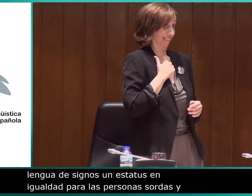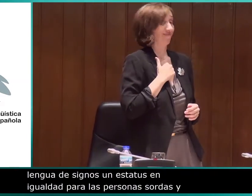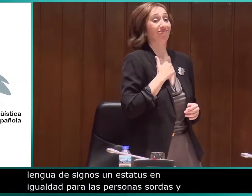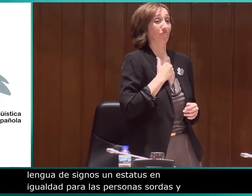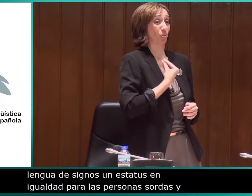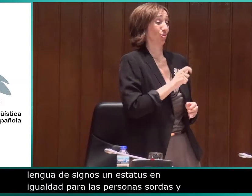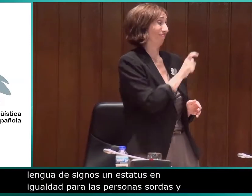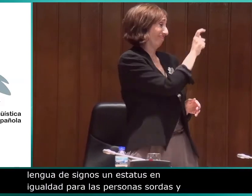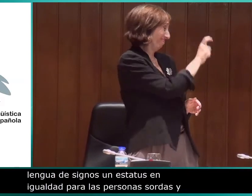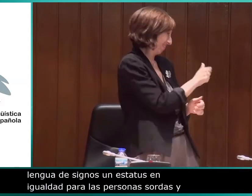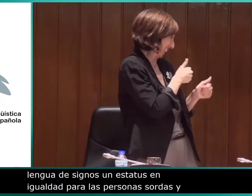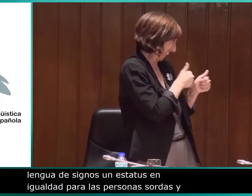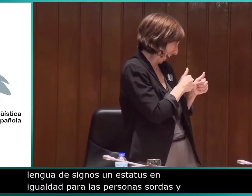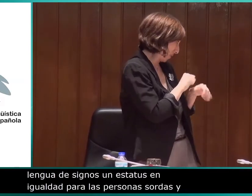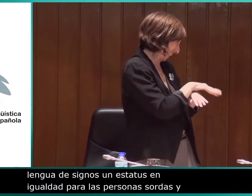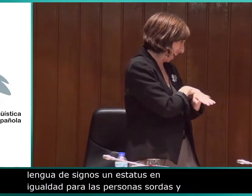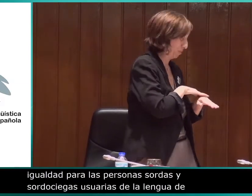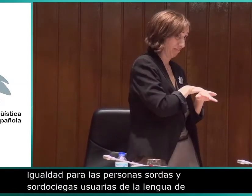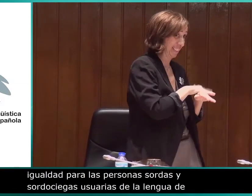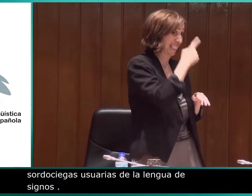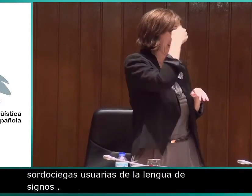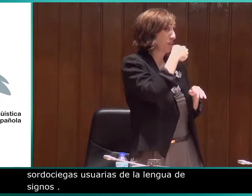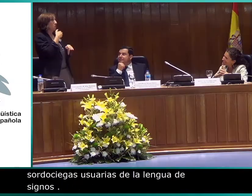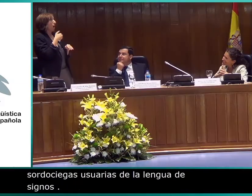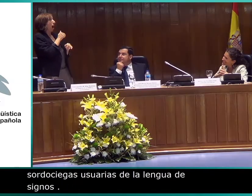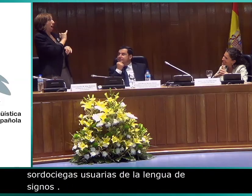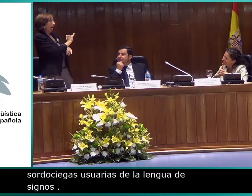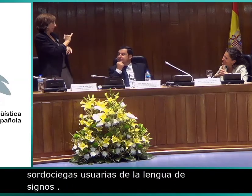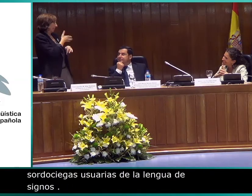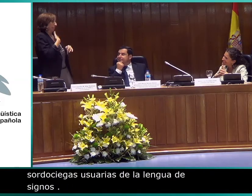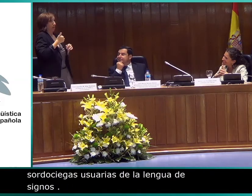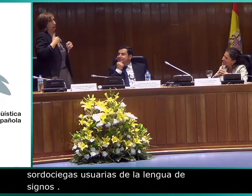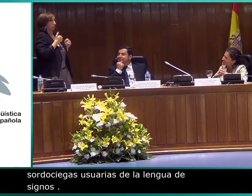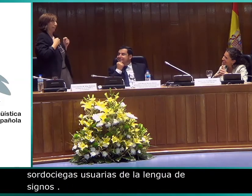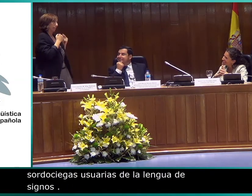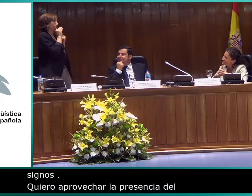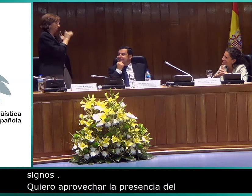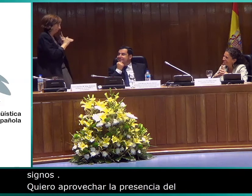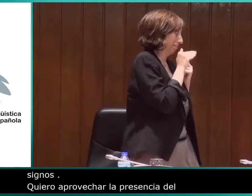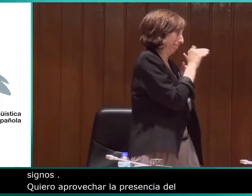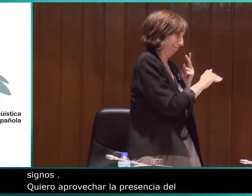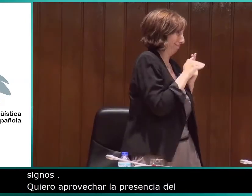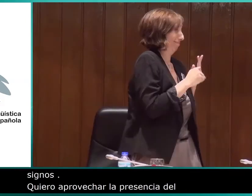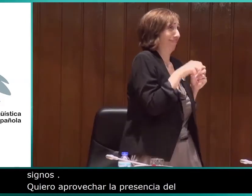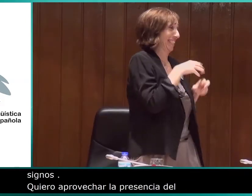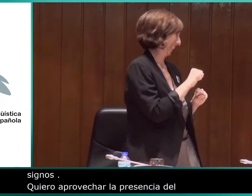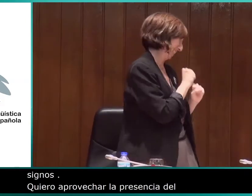quiero aprovechar la presencia del secretario de estado que el saber que él está aquí aprovecho